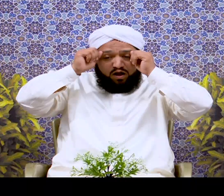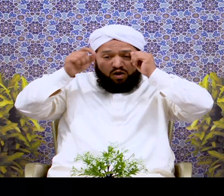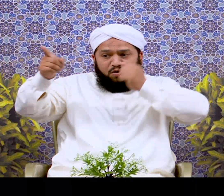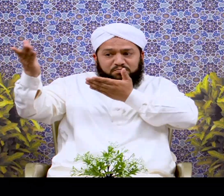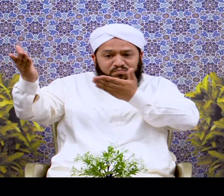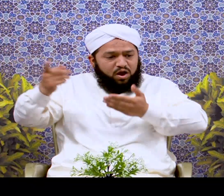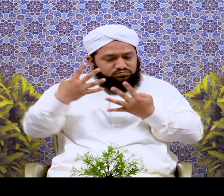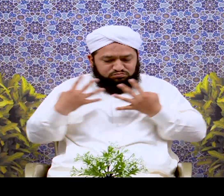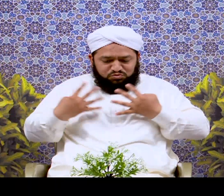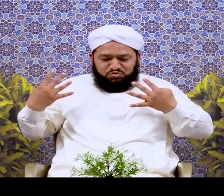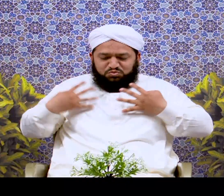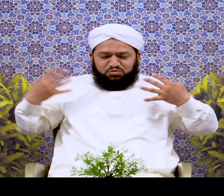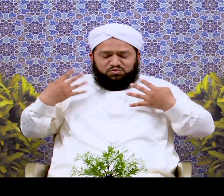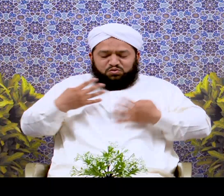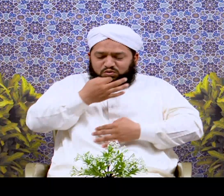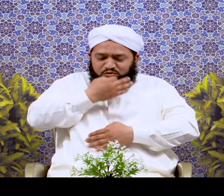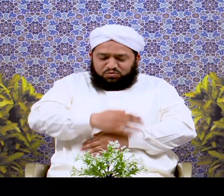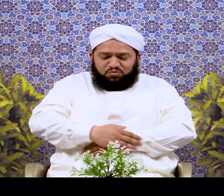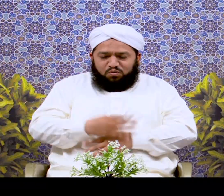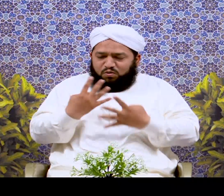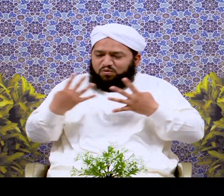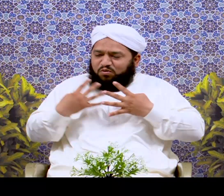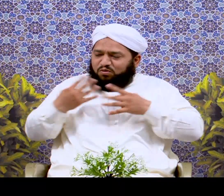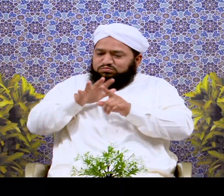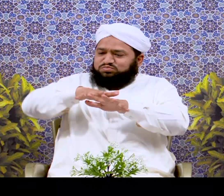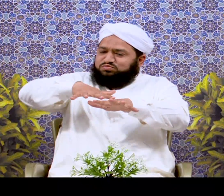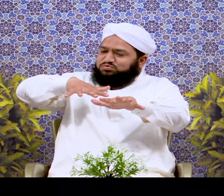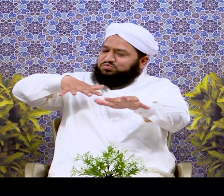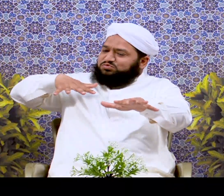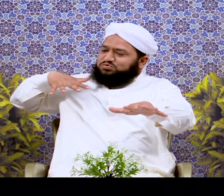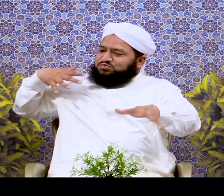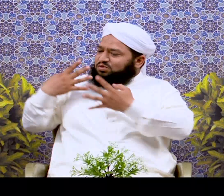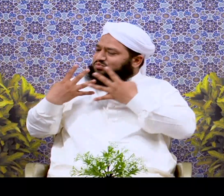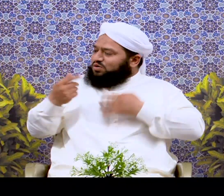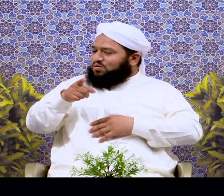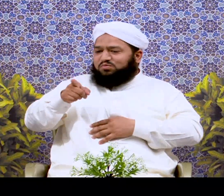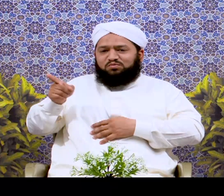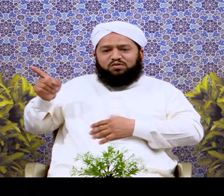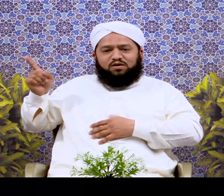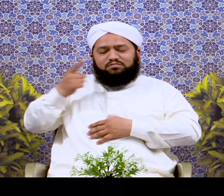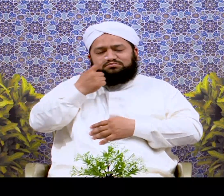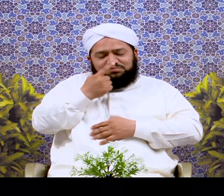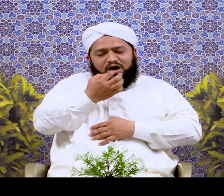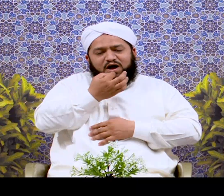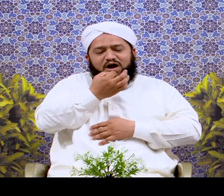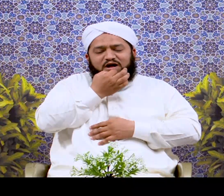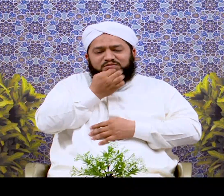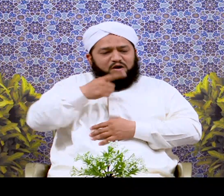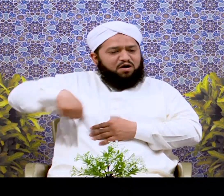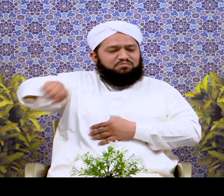صلی اللہ علیہ وآلہ وصحبہ وسلم کے پیچھے کھڑے ہونے، ان کی پیروی میں نماز پڑھنے کے لیے انتظار کر رہے ہیں۔